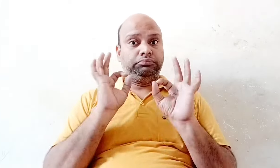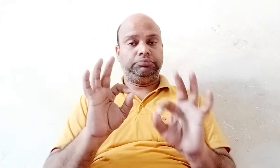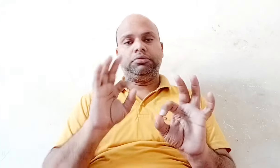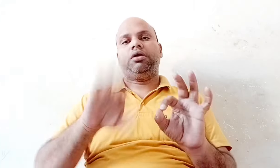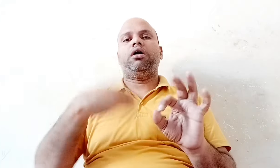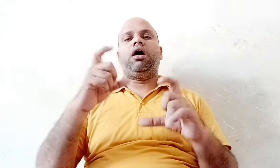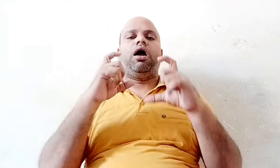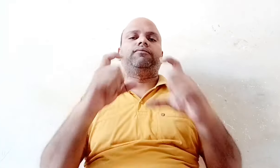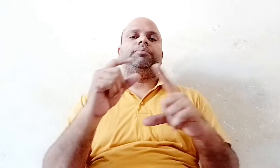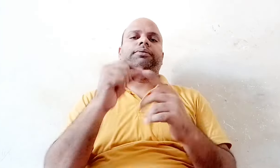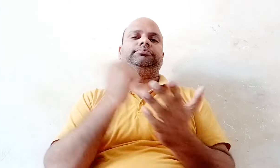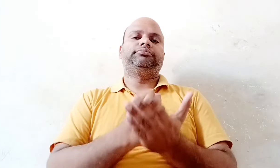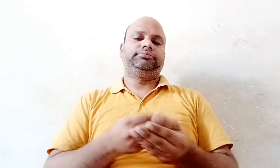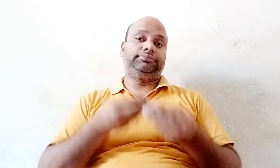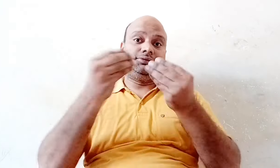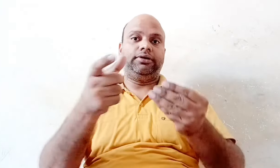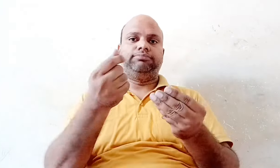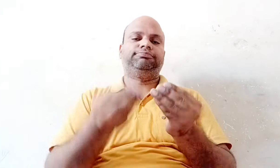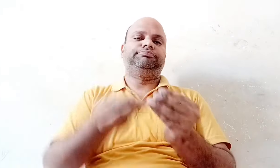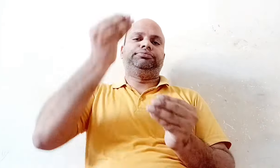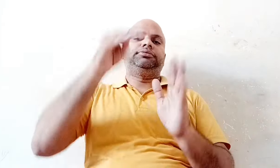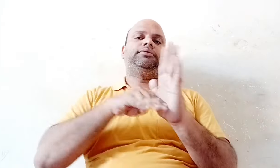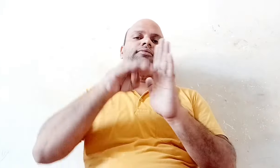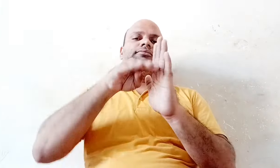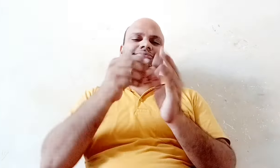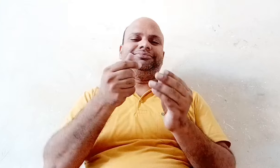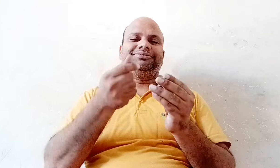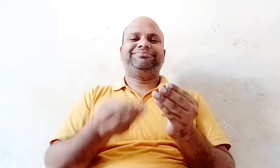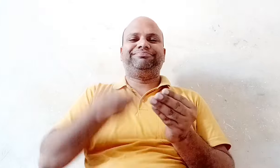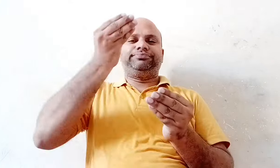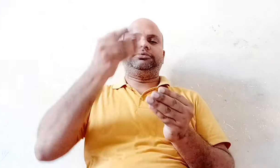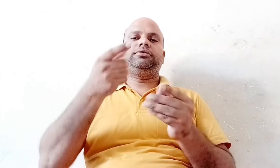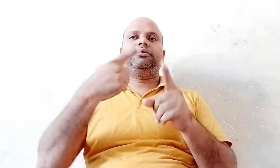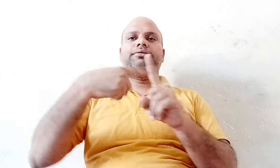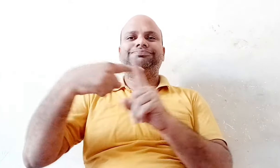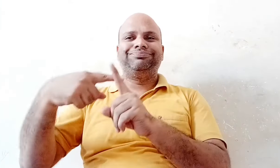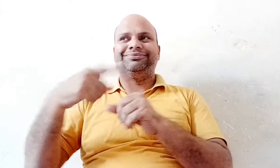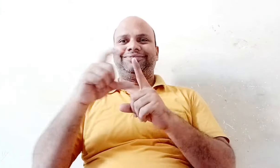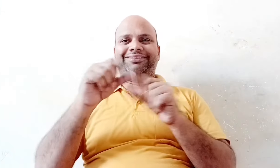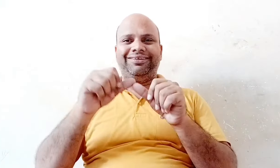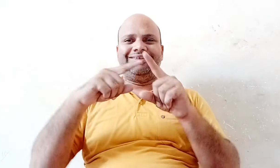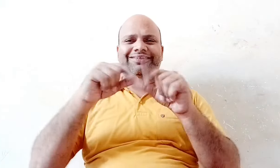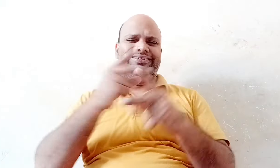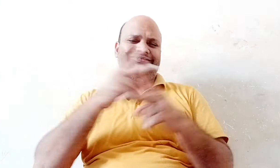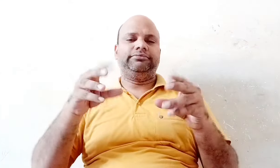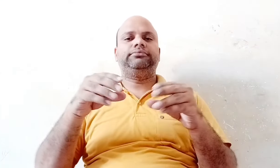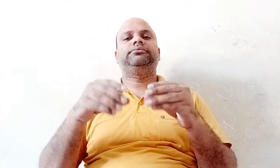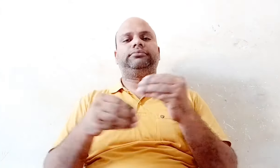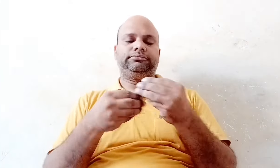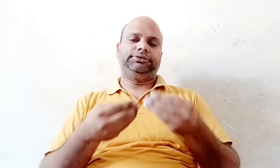Galata sakana deen, tathya chupain paravibhaga yathi paraniyamanasara kariyavahi ki lai svetantra. IX.